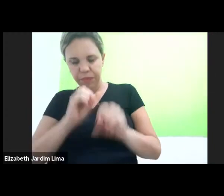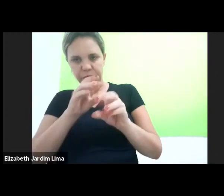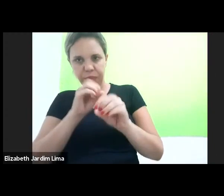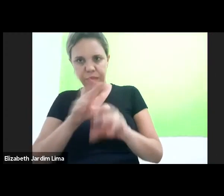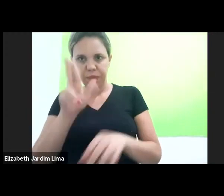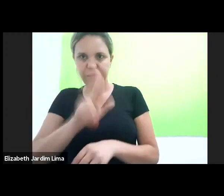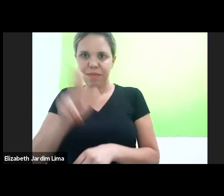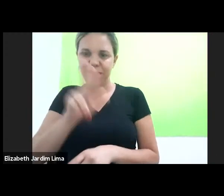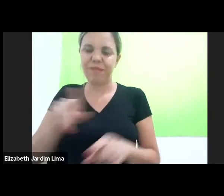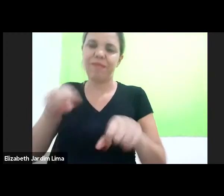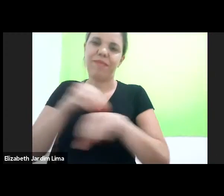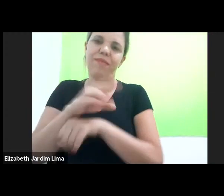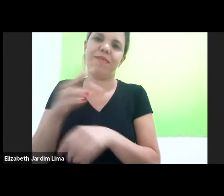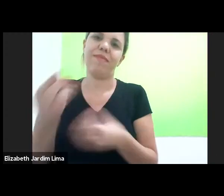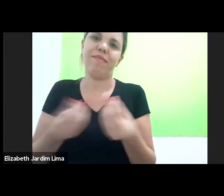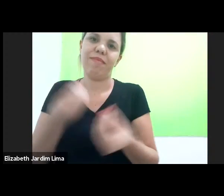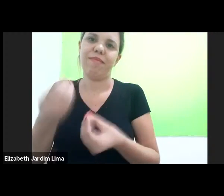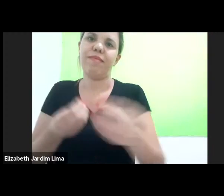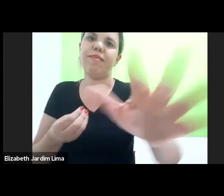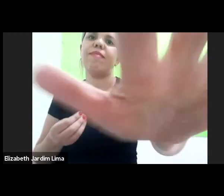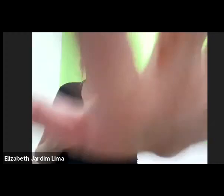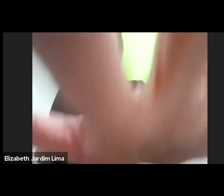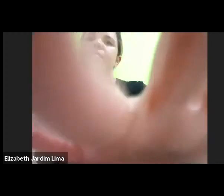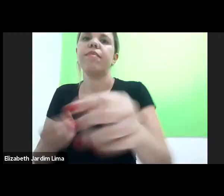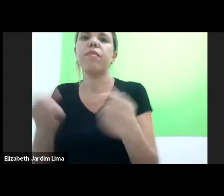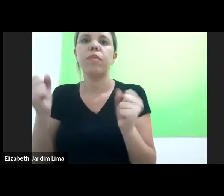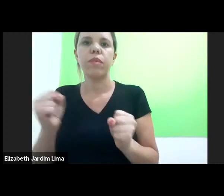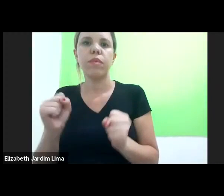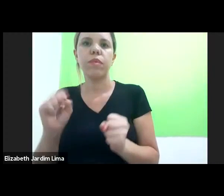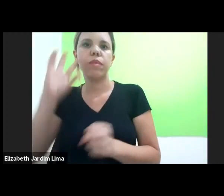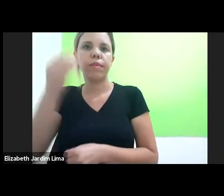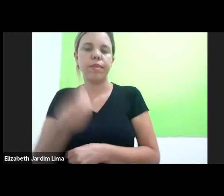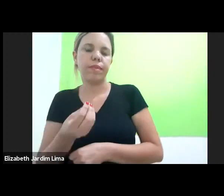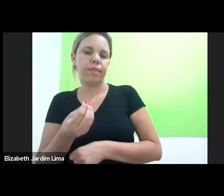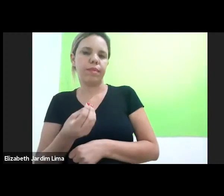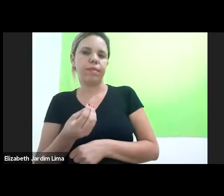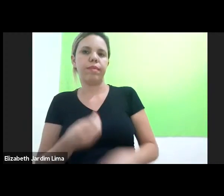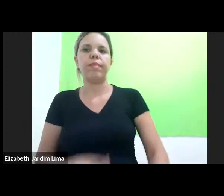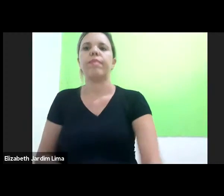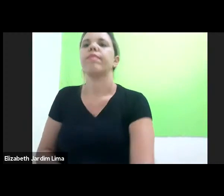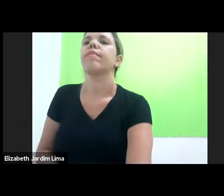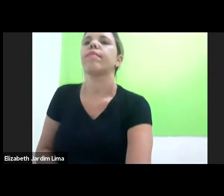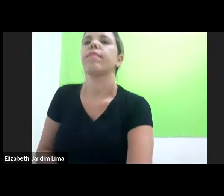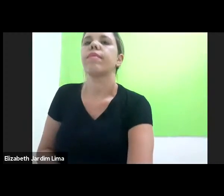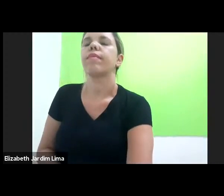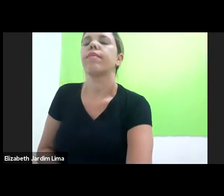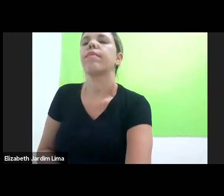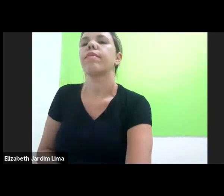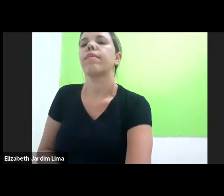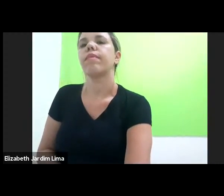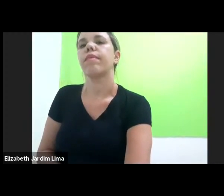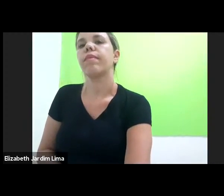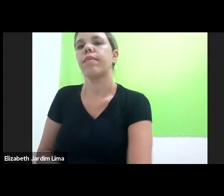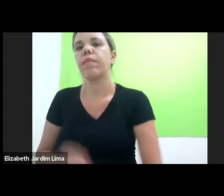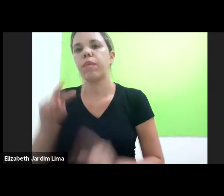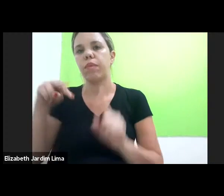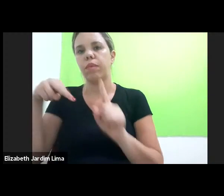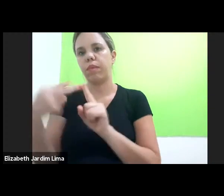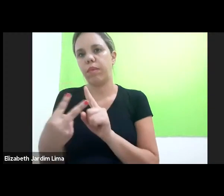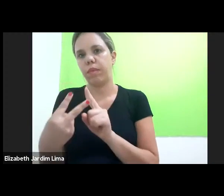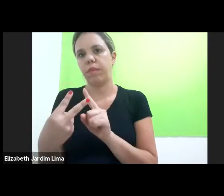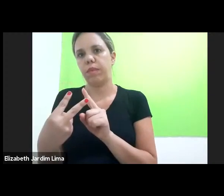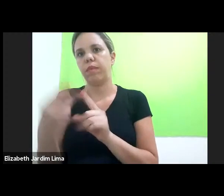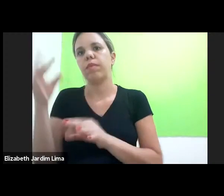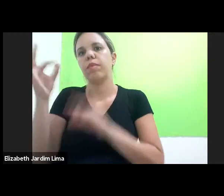trazer isso de forma que o judiciário possa entender isso, né? Então, nessa perspectiva que eu entendo que o judiciário